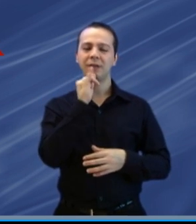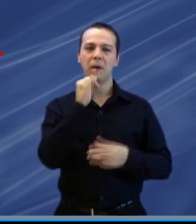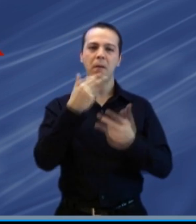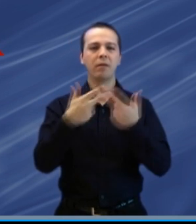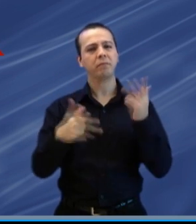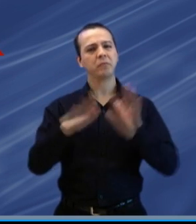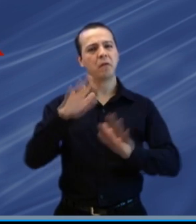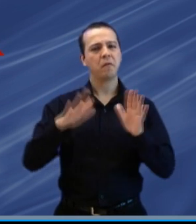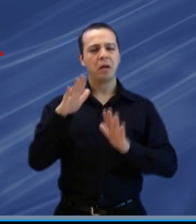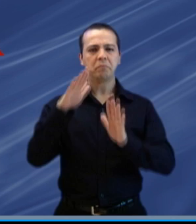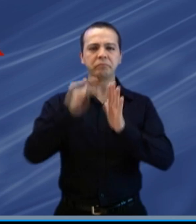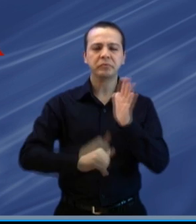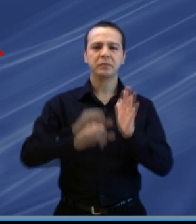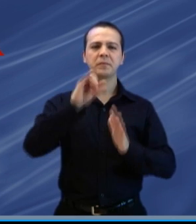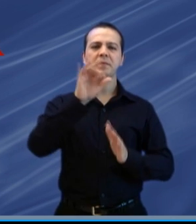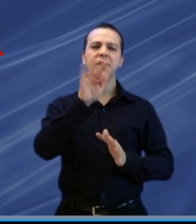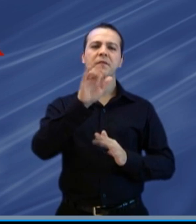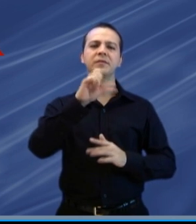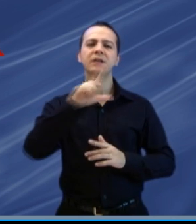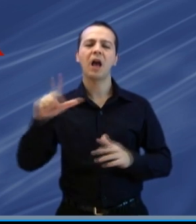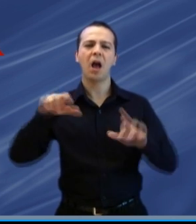fiscal, essas pessoas trabalhariam